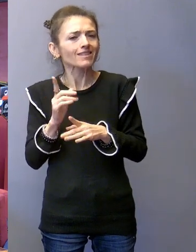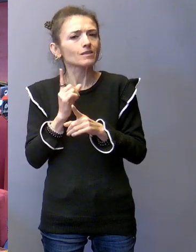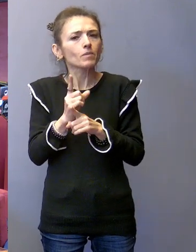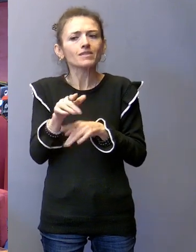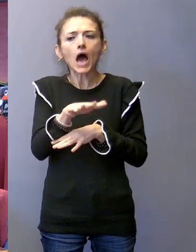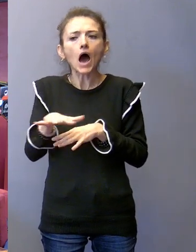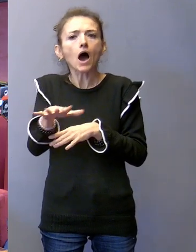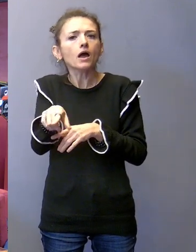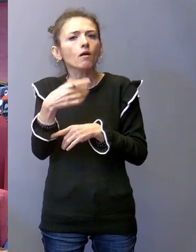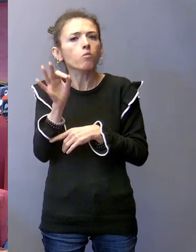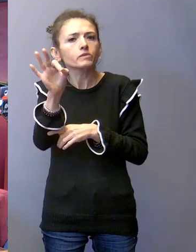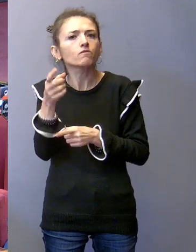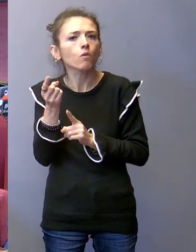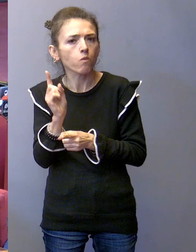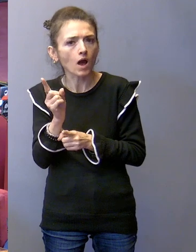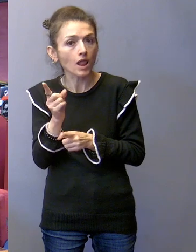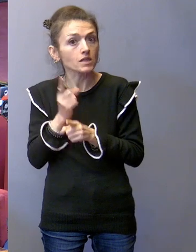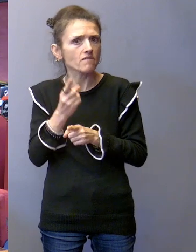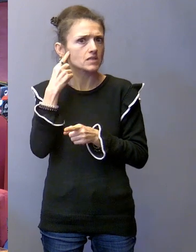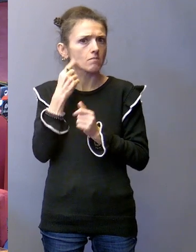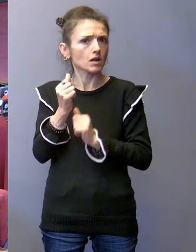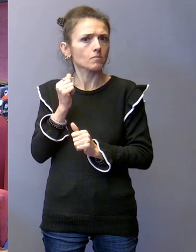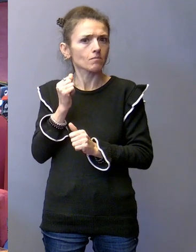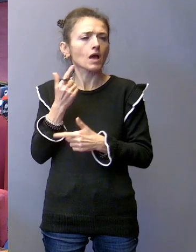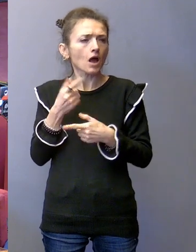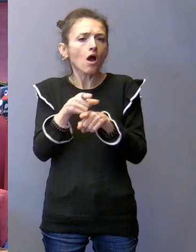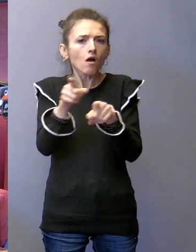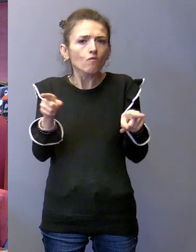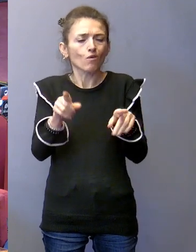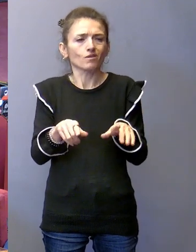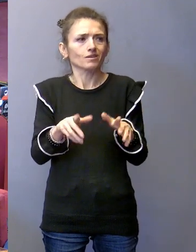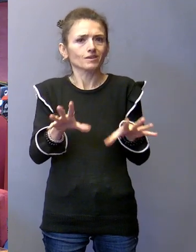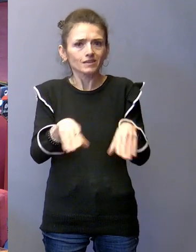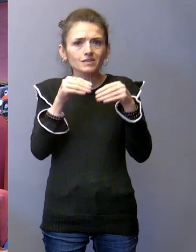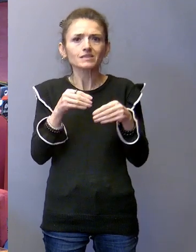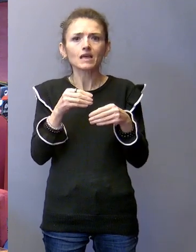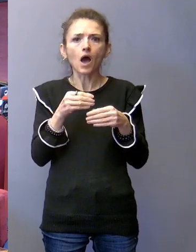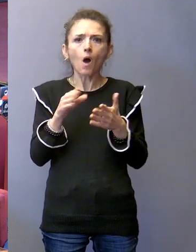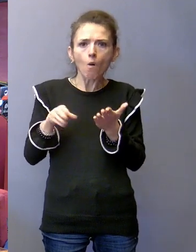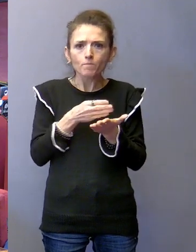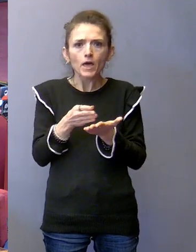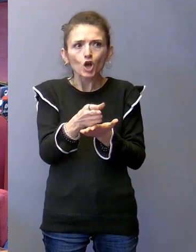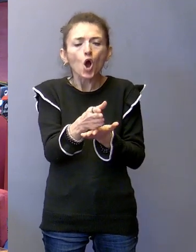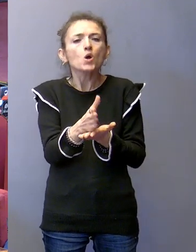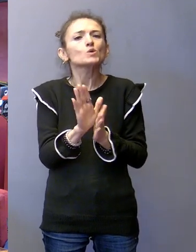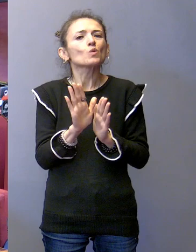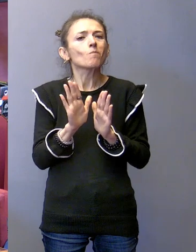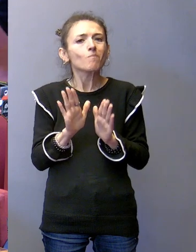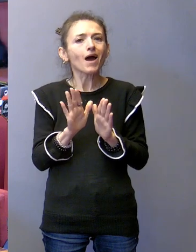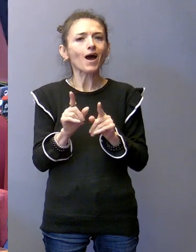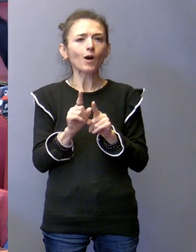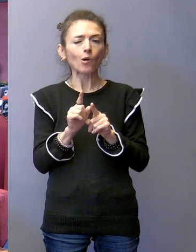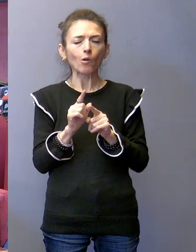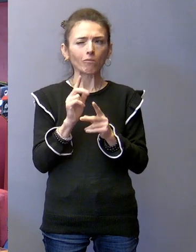quell'area quindi l'invito è davvero iniziata a fare un percorso dove davvero però invece che fare questi piccoli